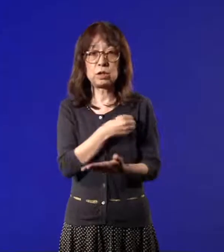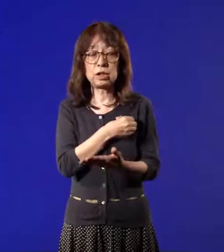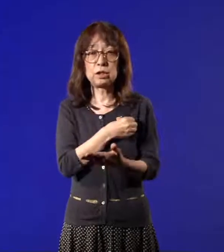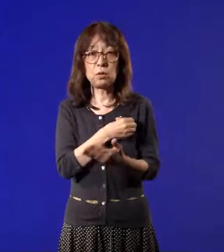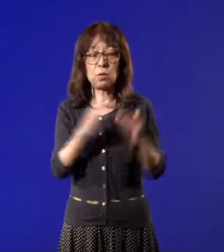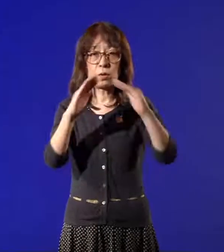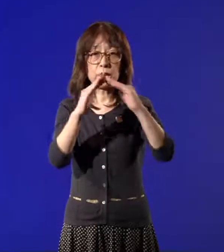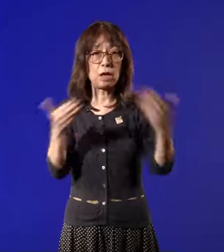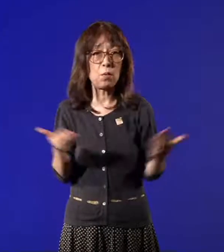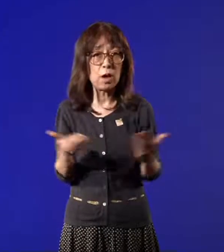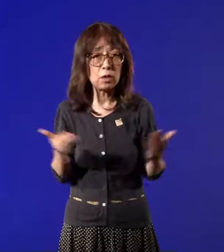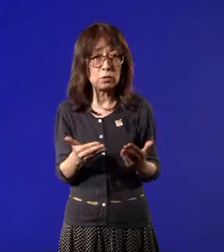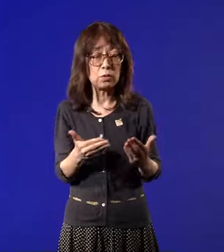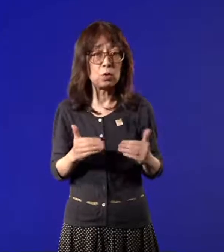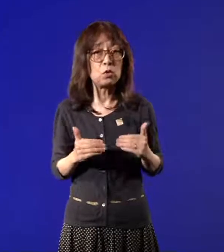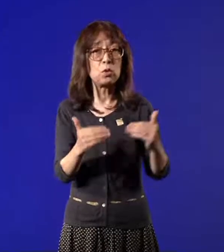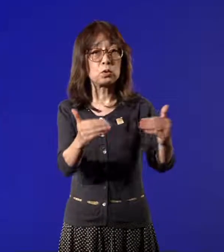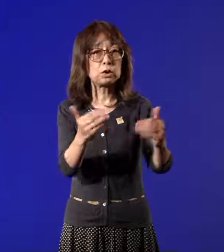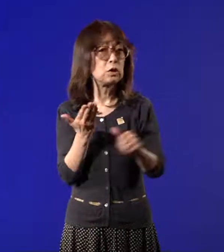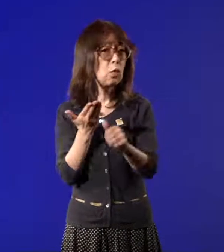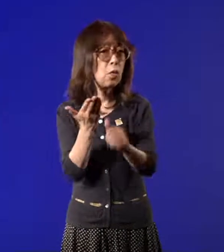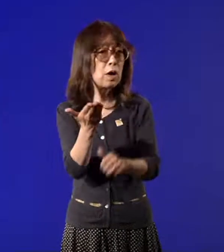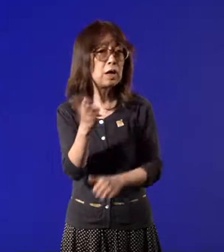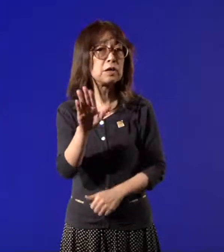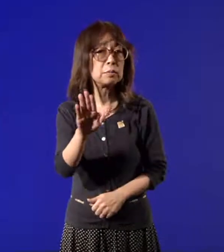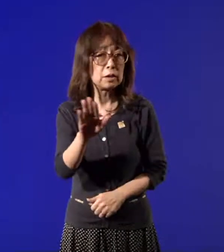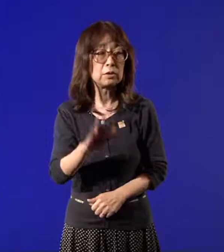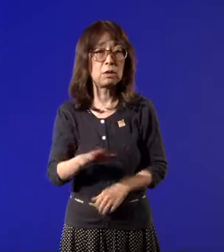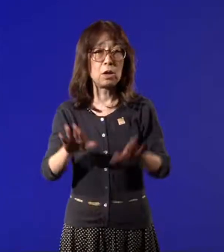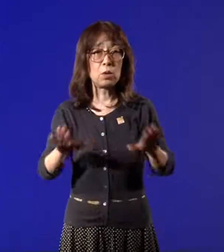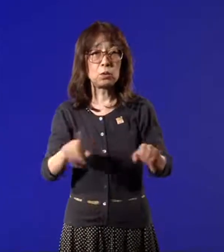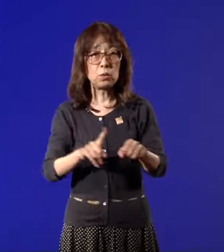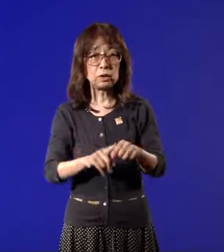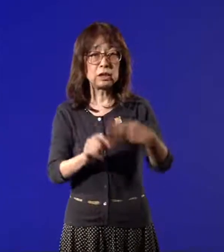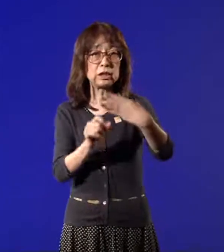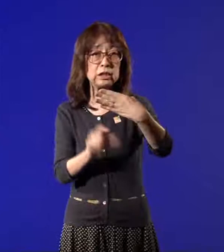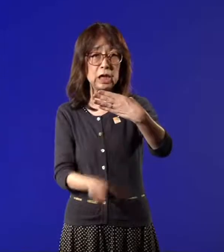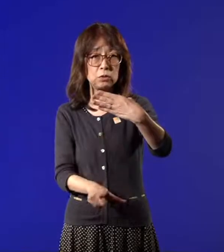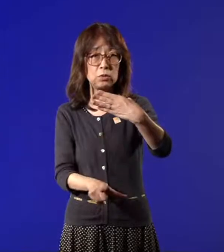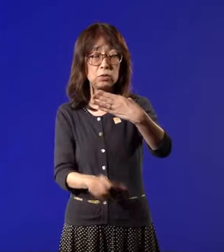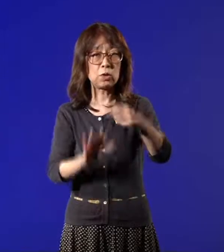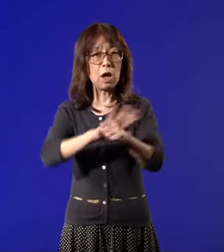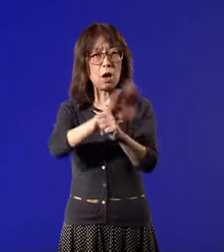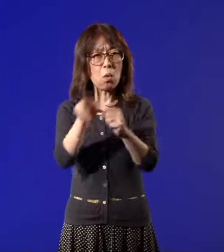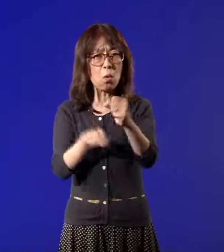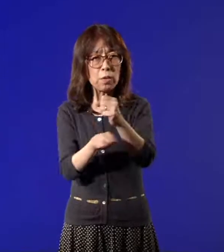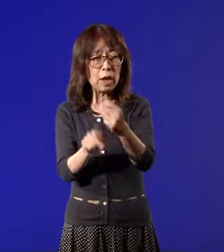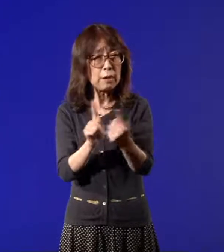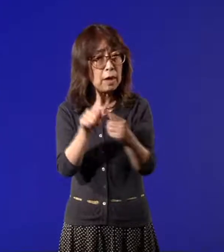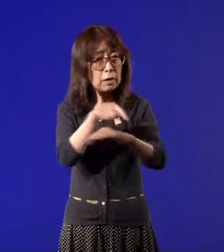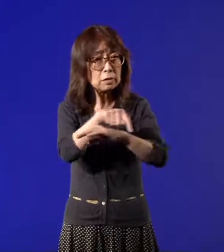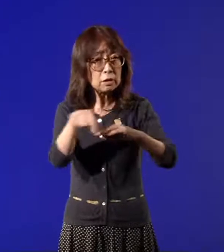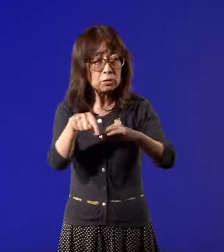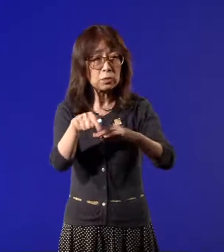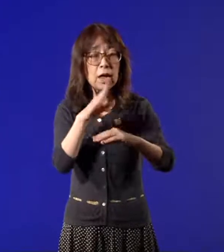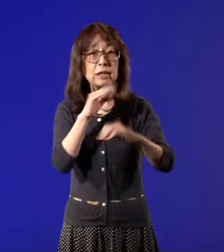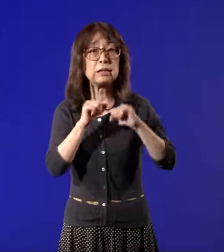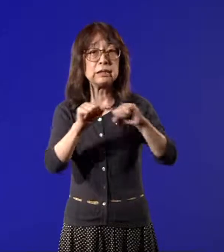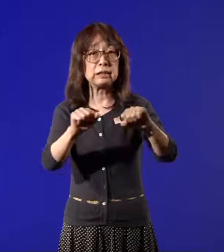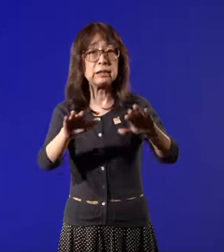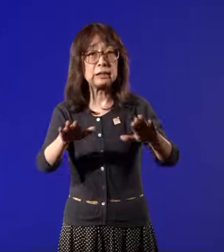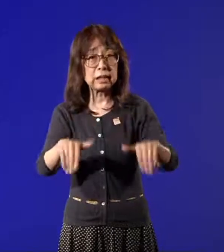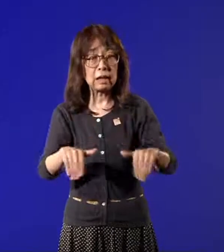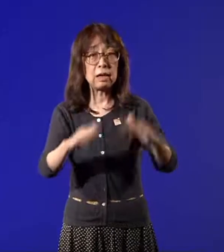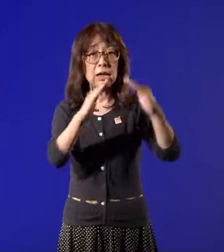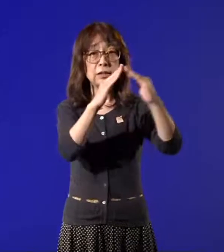促進についてお伺いします。今年4月から、コロナの対策として、実施した在